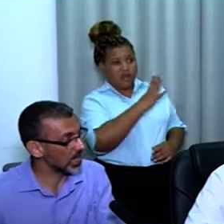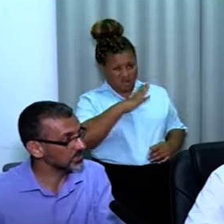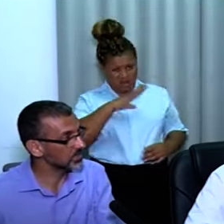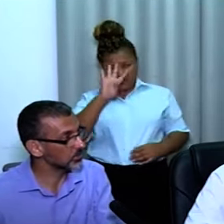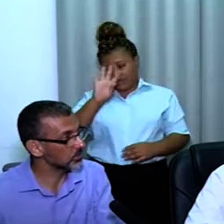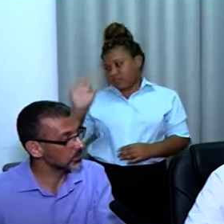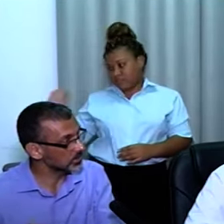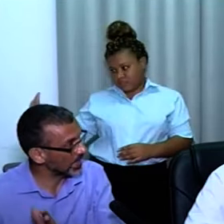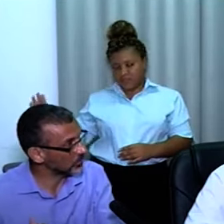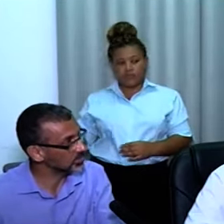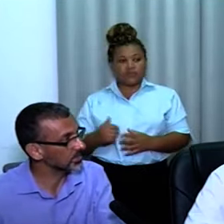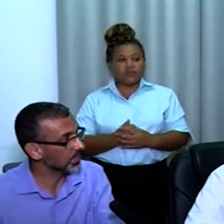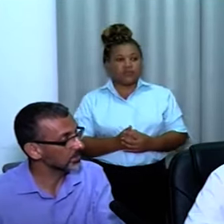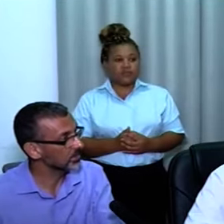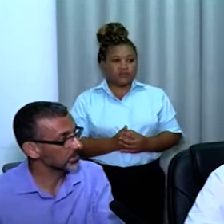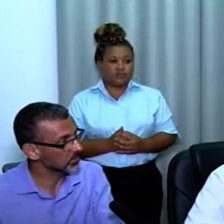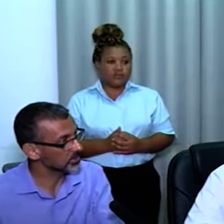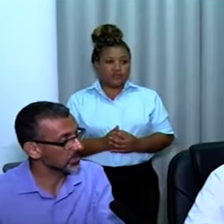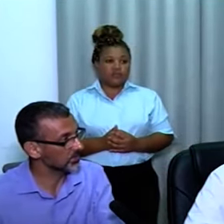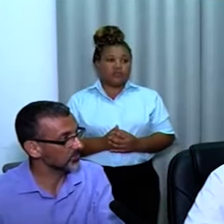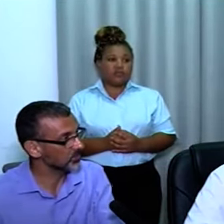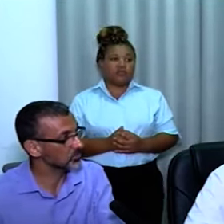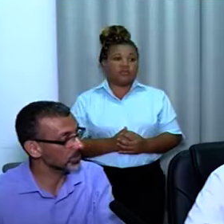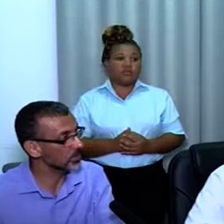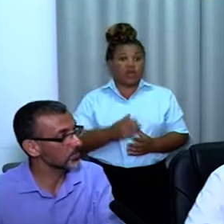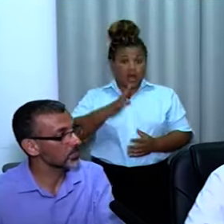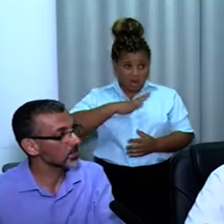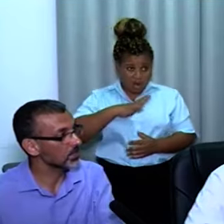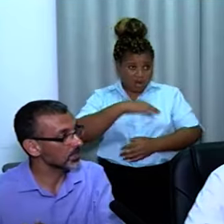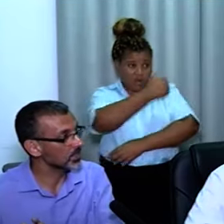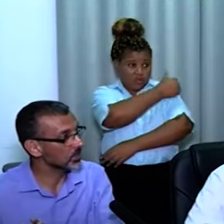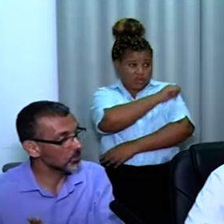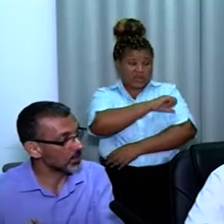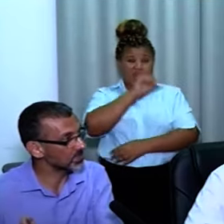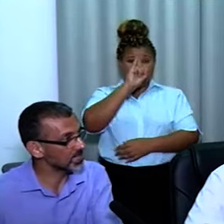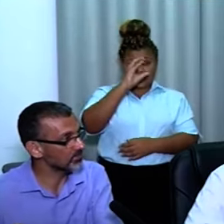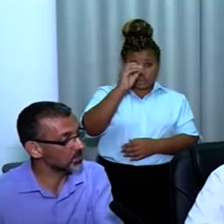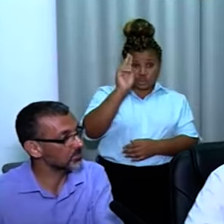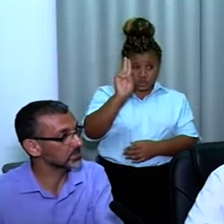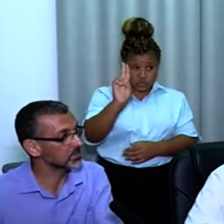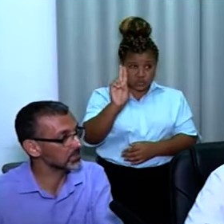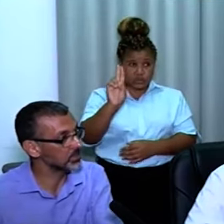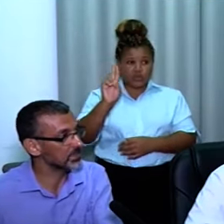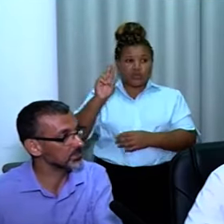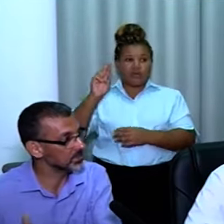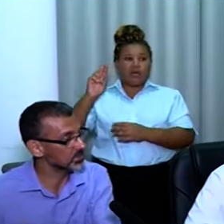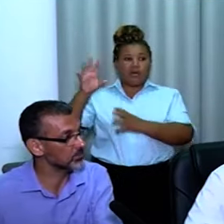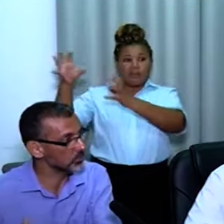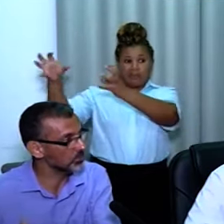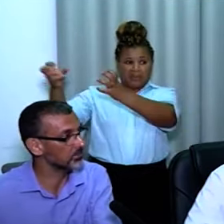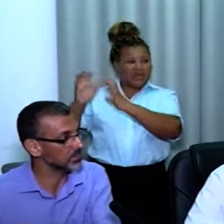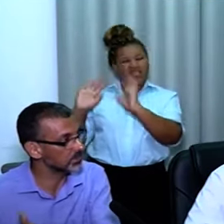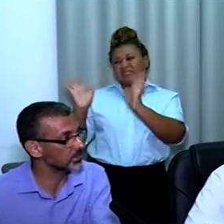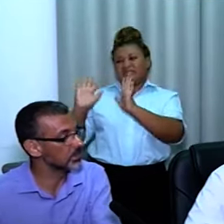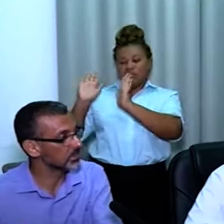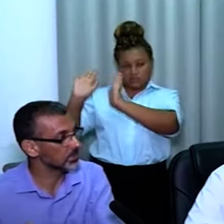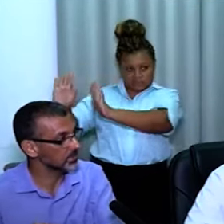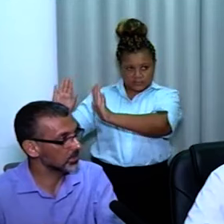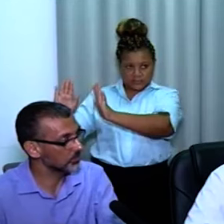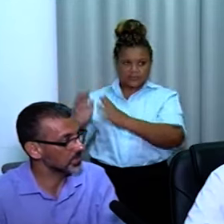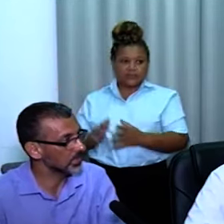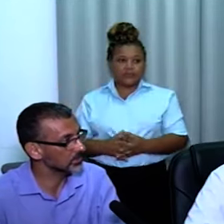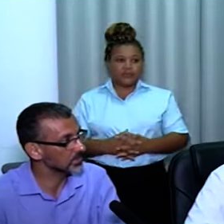services ICU, ça continue. Il continue à fonctionner et nous ne pouvons pas servir à bonne machine. C'est bonne machine qui reste pour nos patients